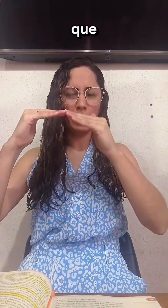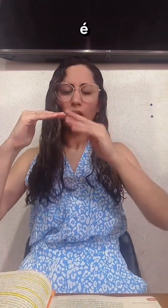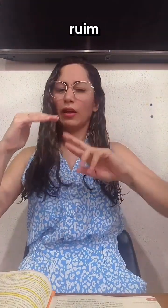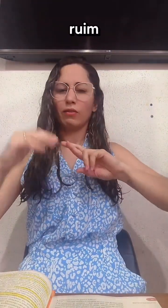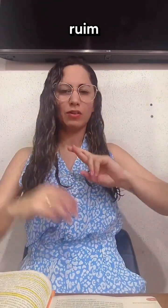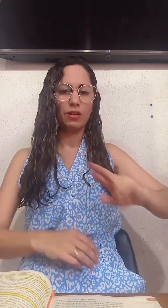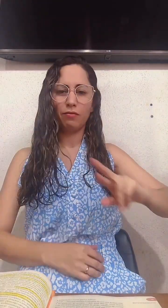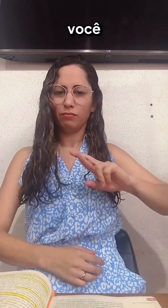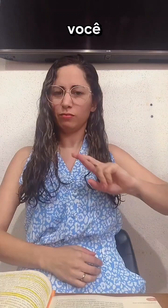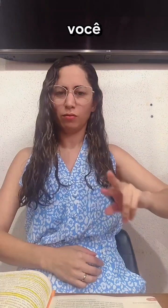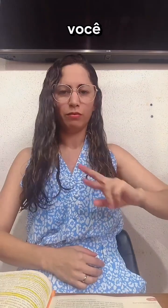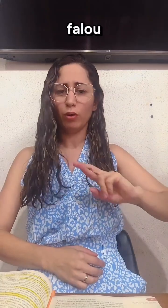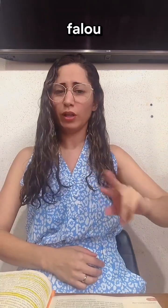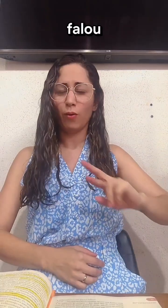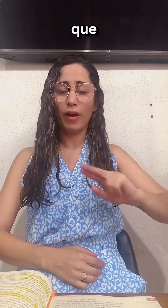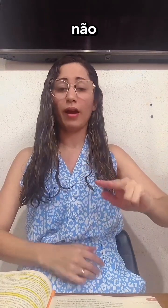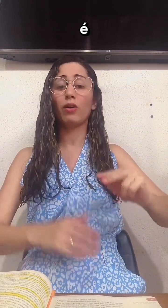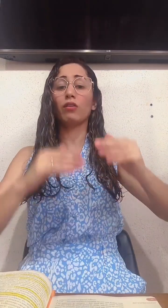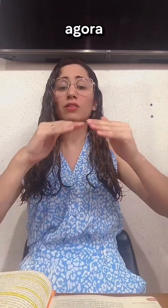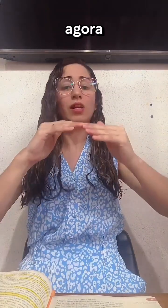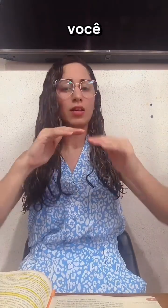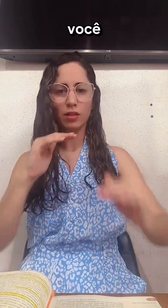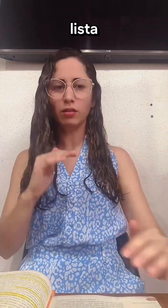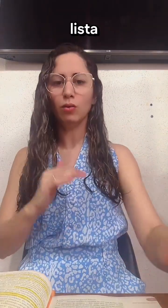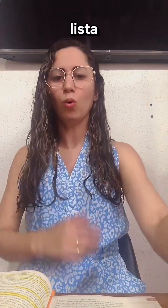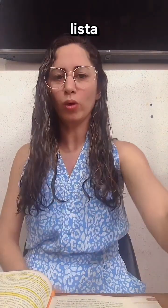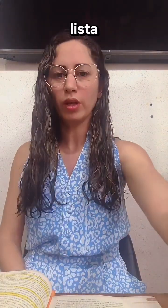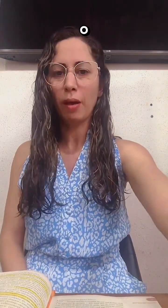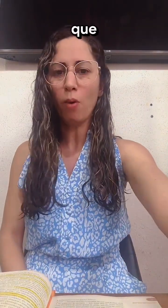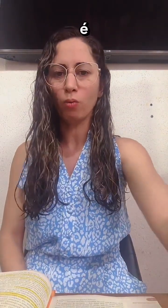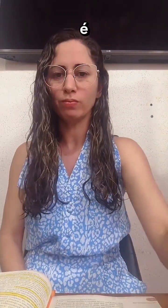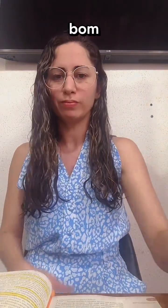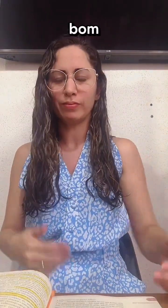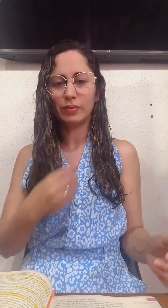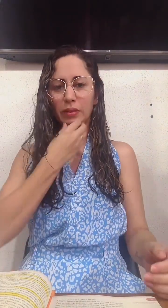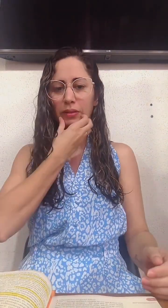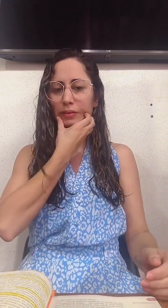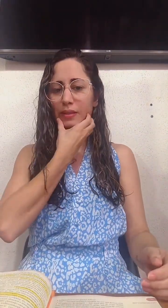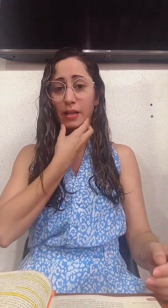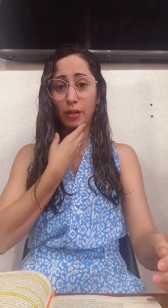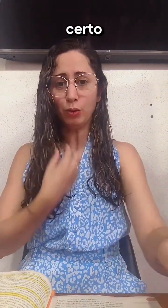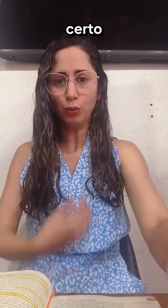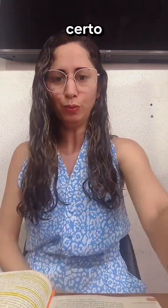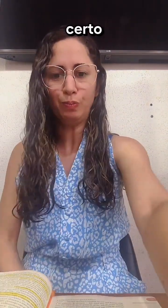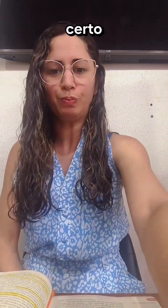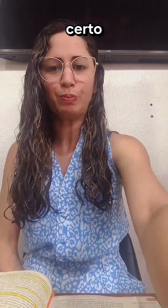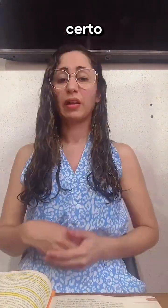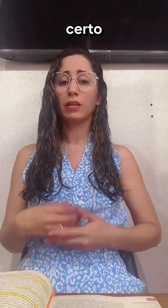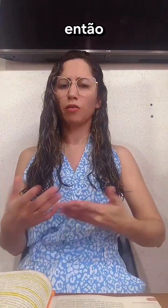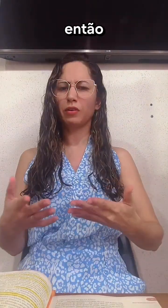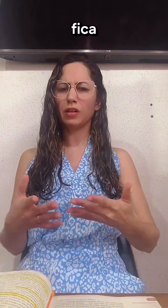ruim, você falou que não é, agora você lista o que é bom, certo? Então fica